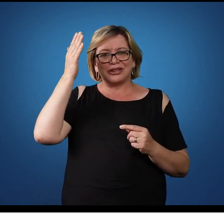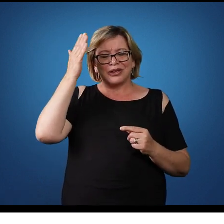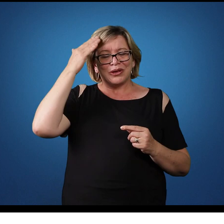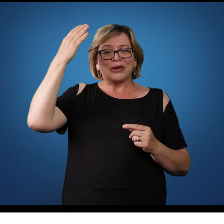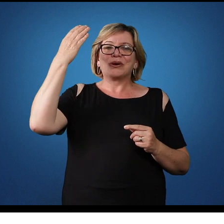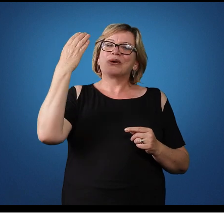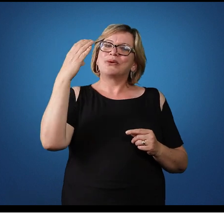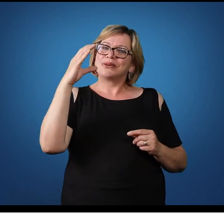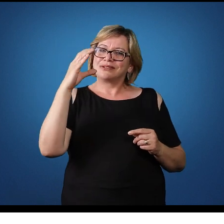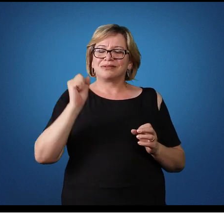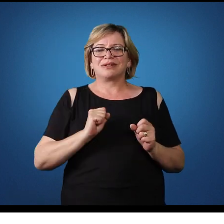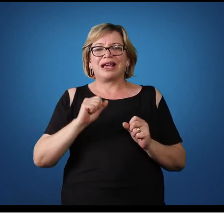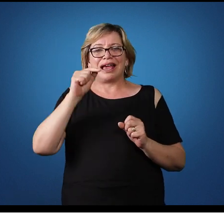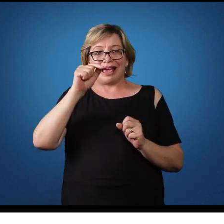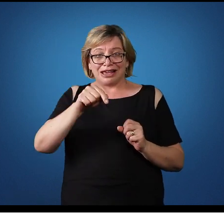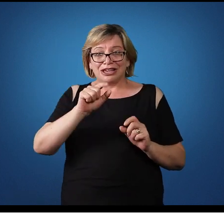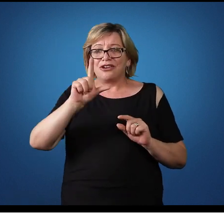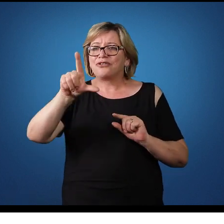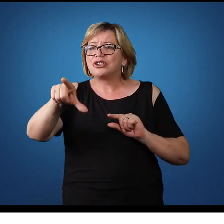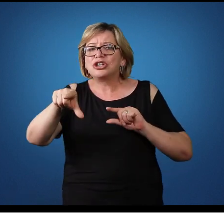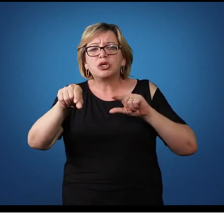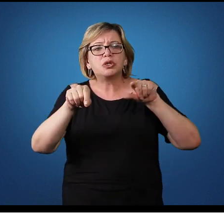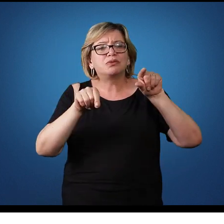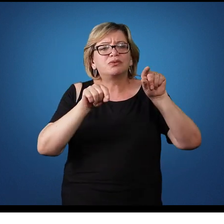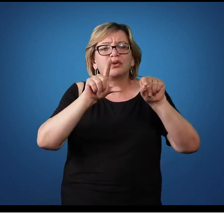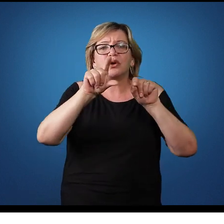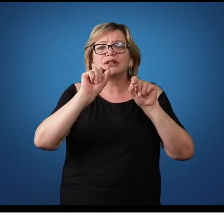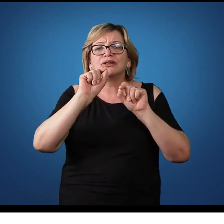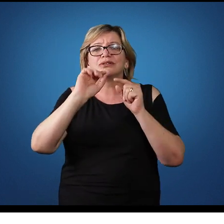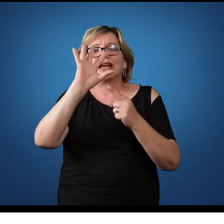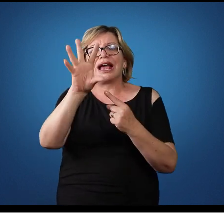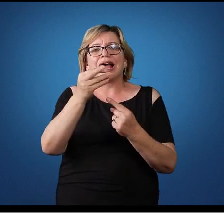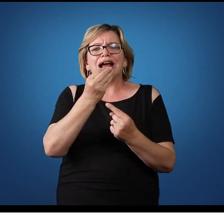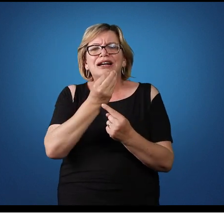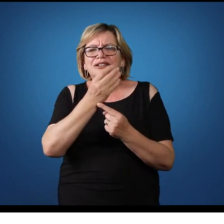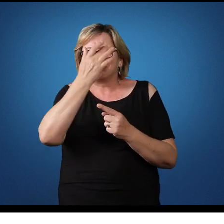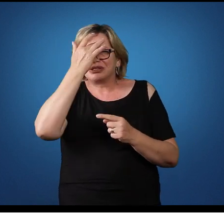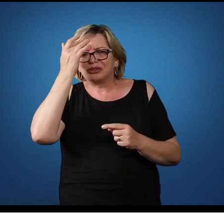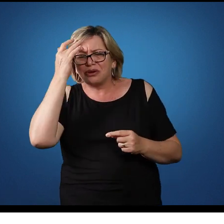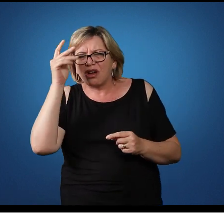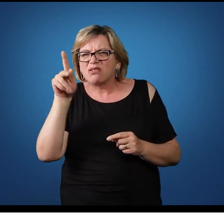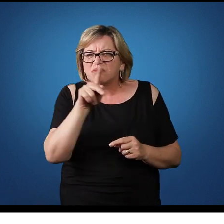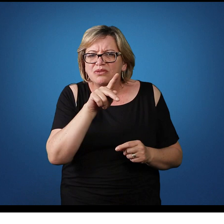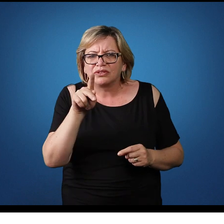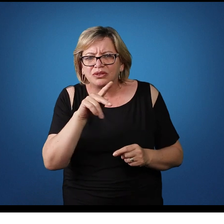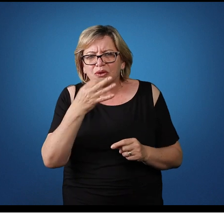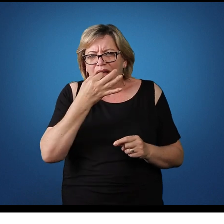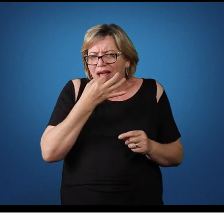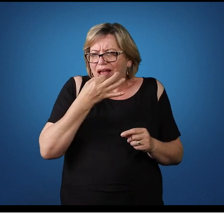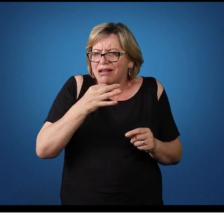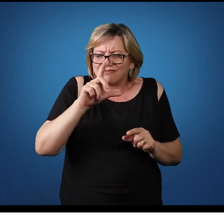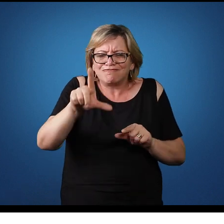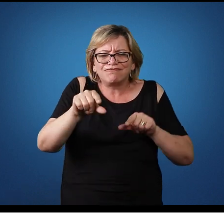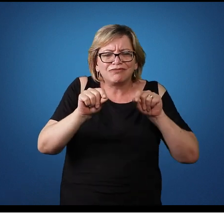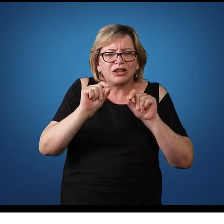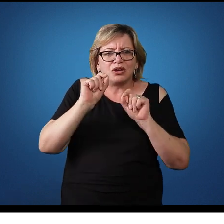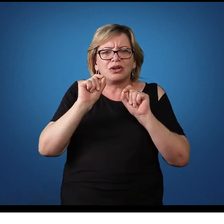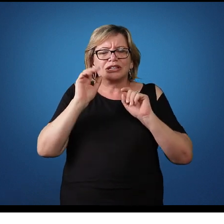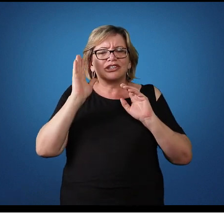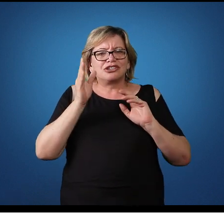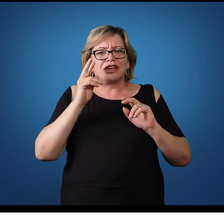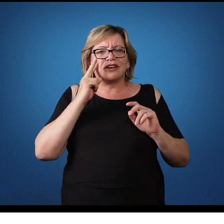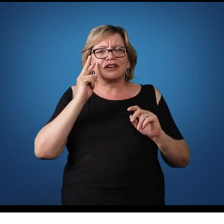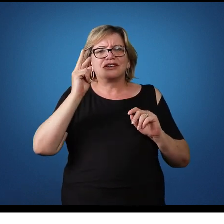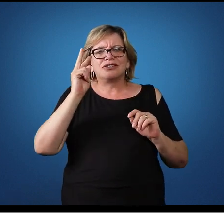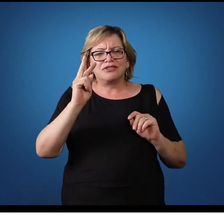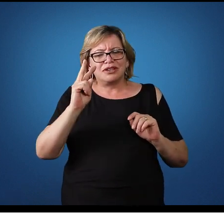estão aqui foram escolhidas por curadores, críticos, professores, Muitas das obras que nós vimos, que vocês vão ver